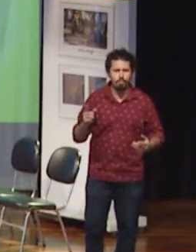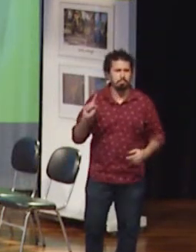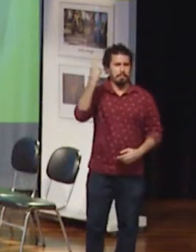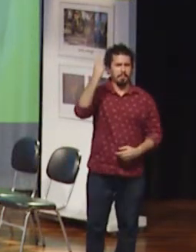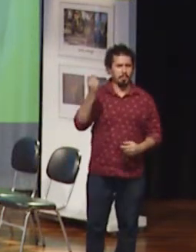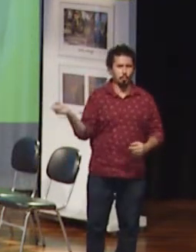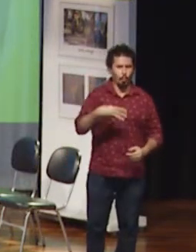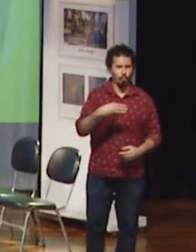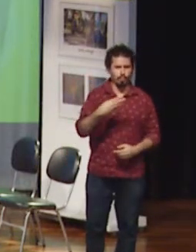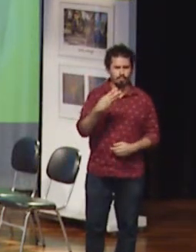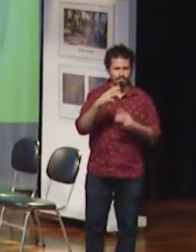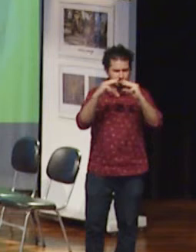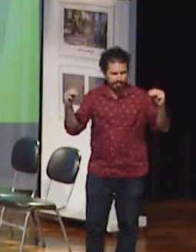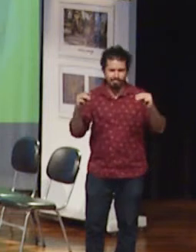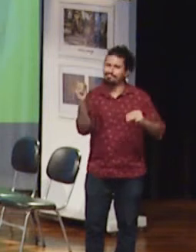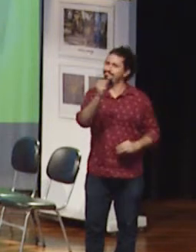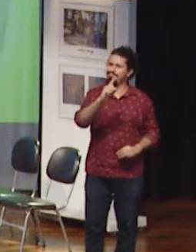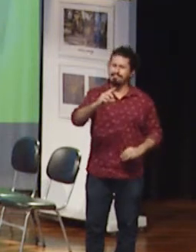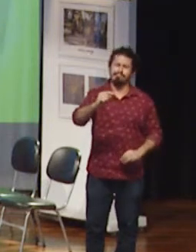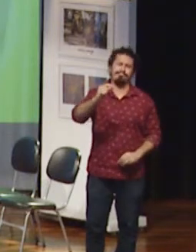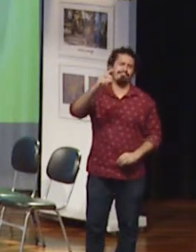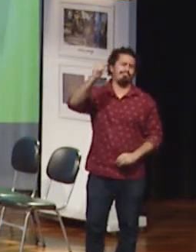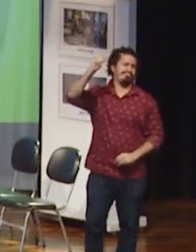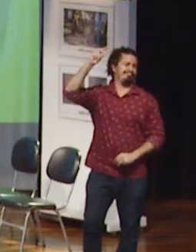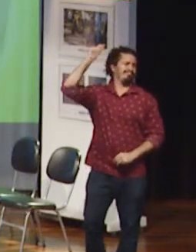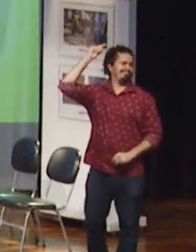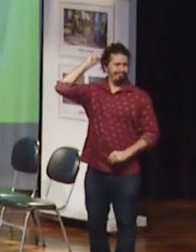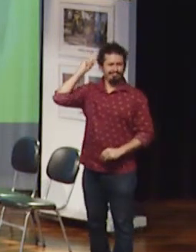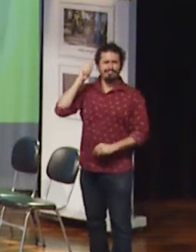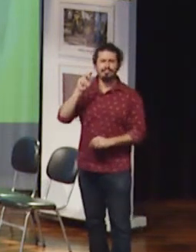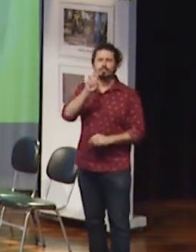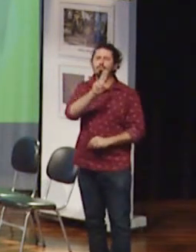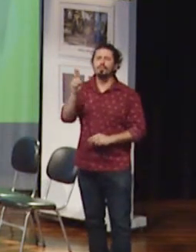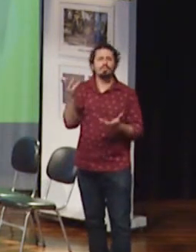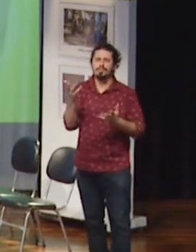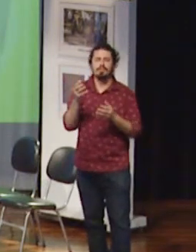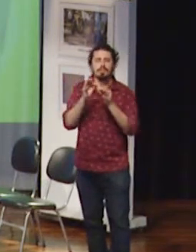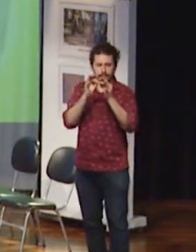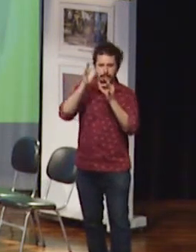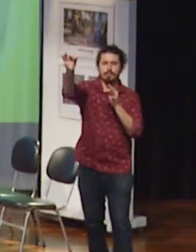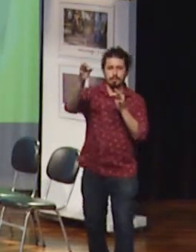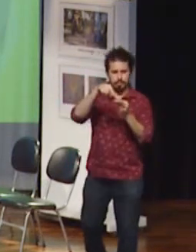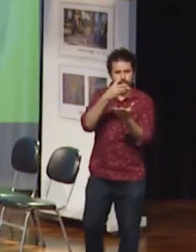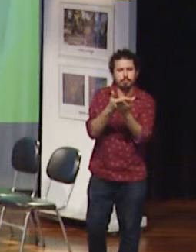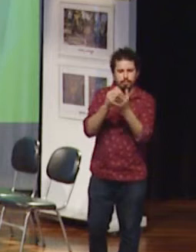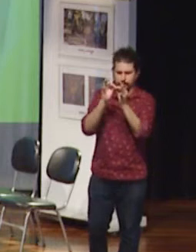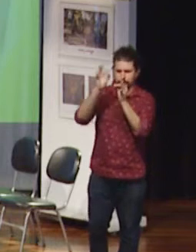O Moodle assim, foi um sistema novo. Não, ele realmente não foi novo, ele já é um sistema bem antigo, né? Que as pessoas usavam em outros ensino